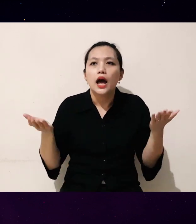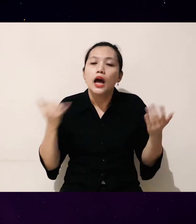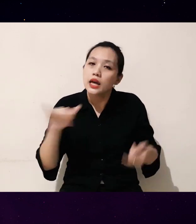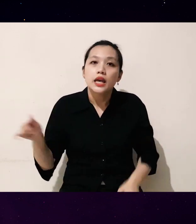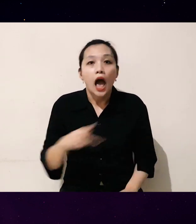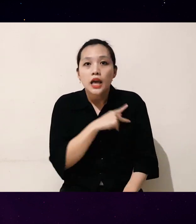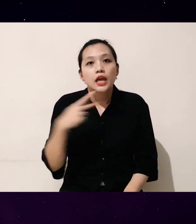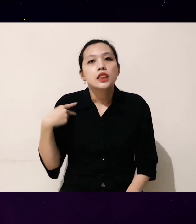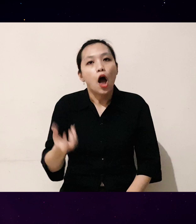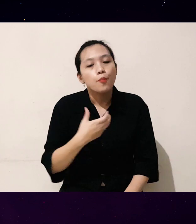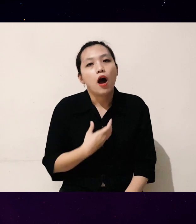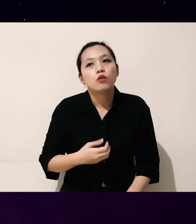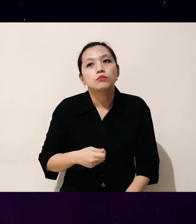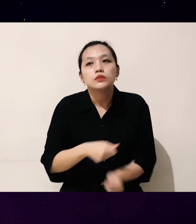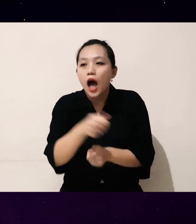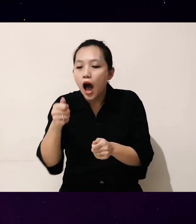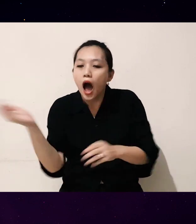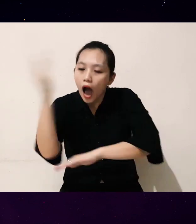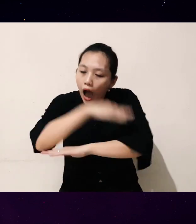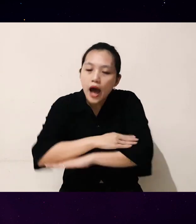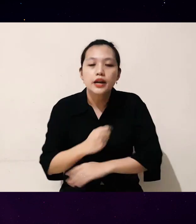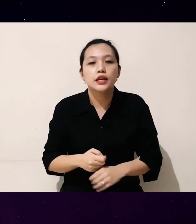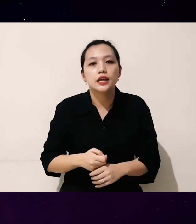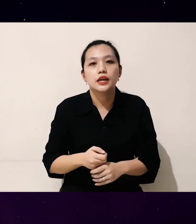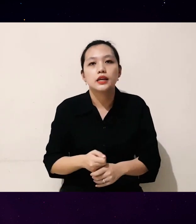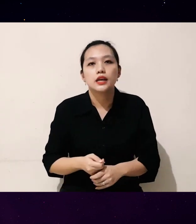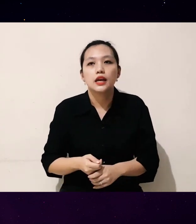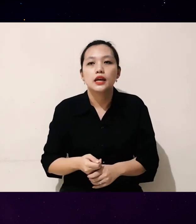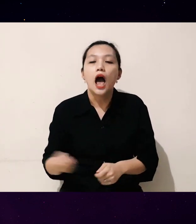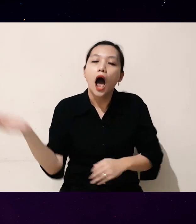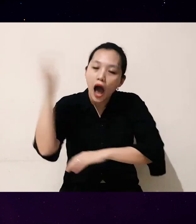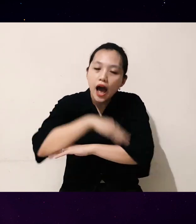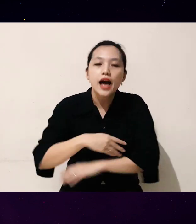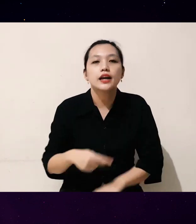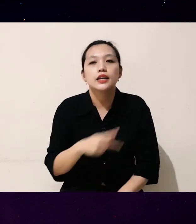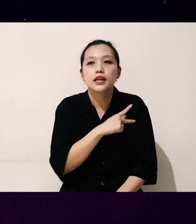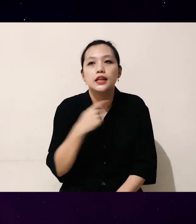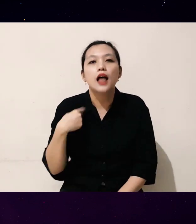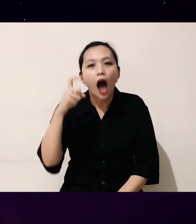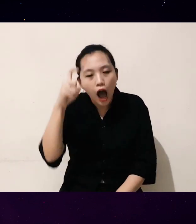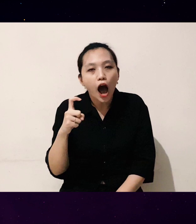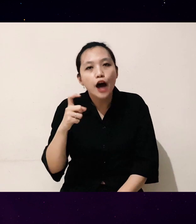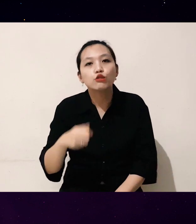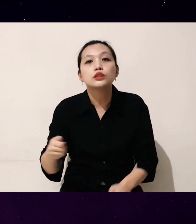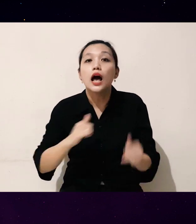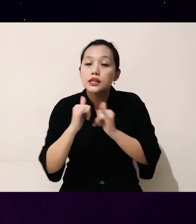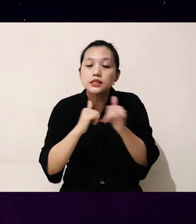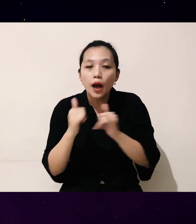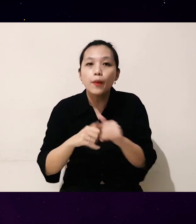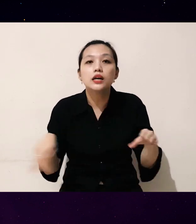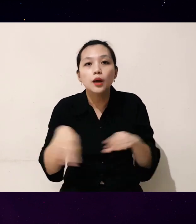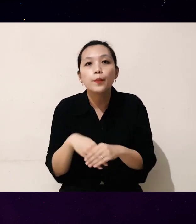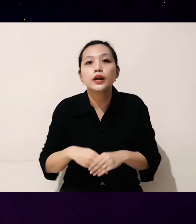kita, ambisi kita, semua hal yang kita rindukan, pelayanan kita, kesehatan kita, hari demi hari kita,